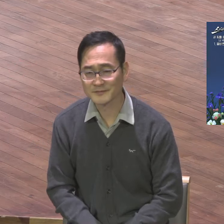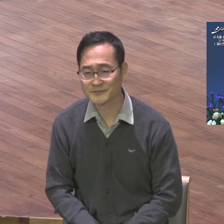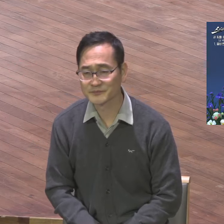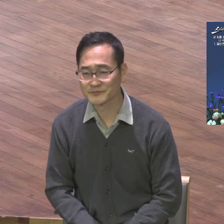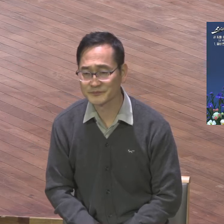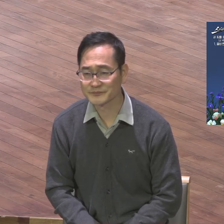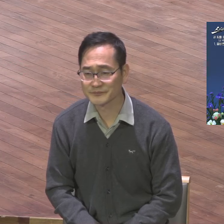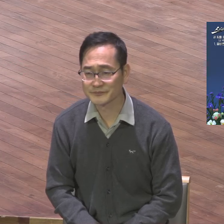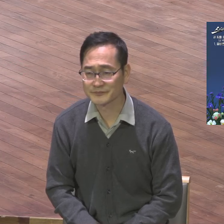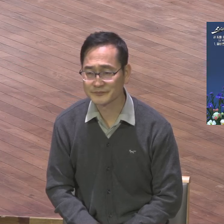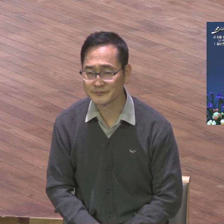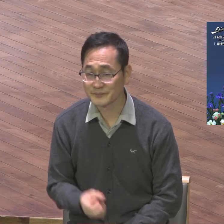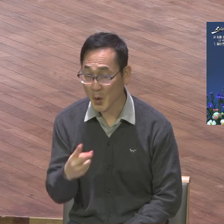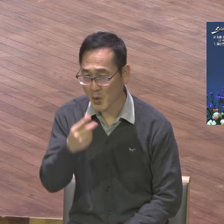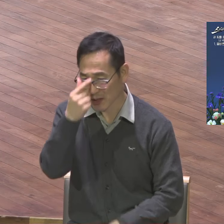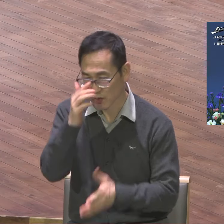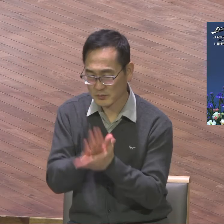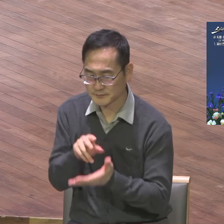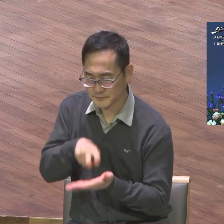기도 속으로.